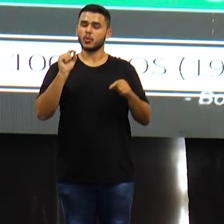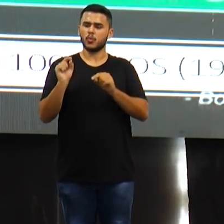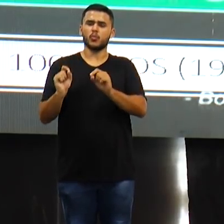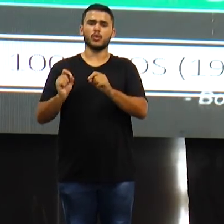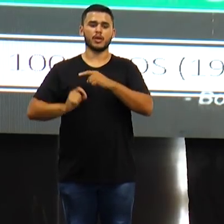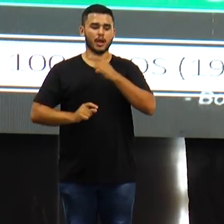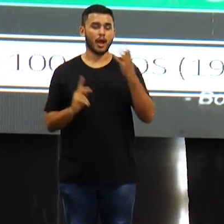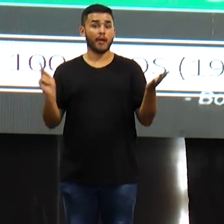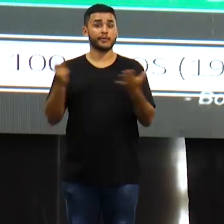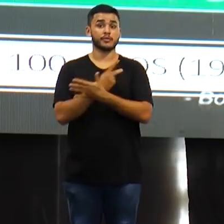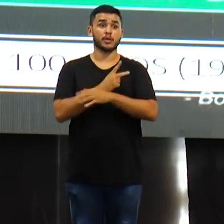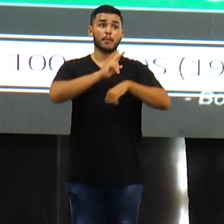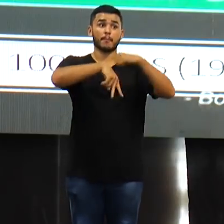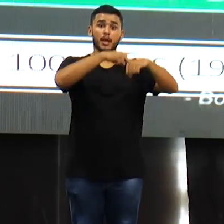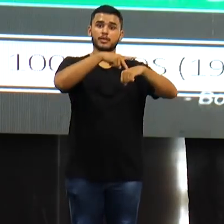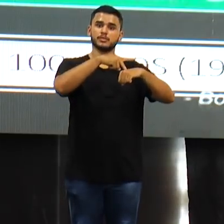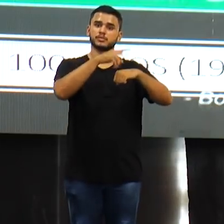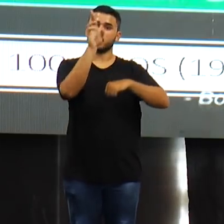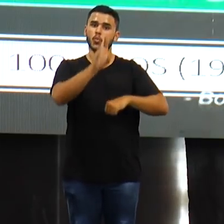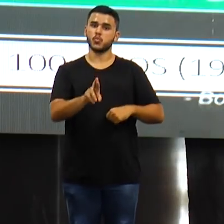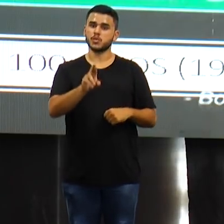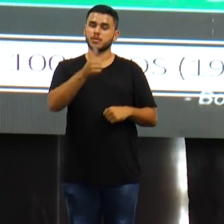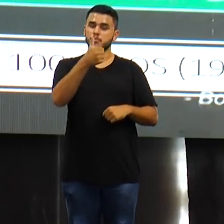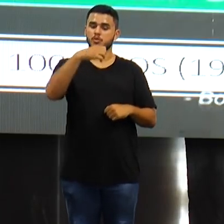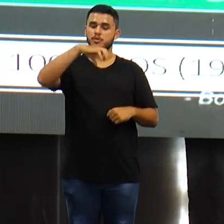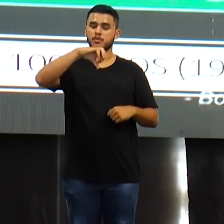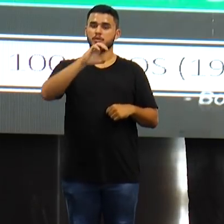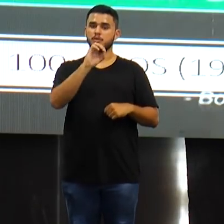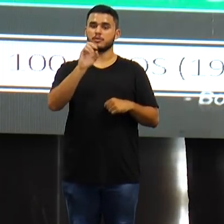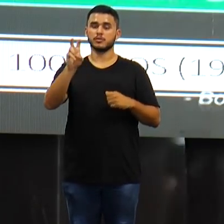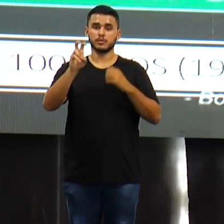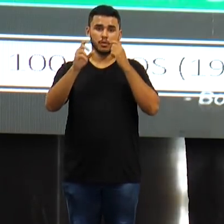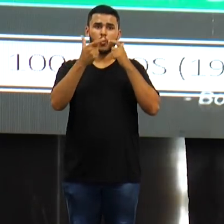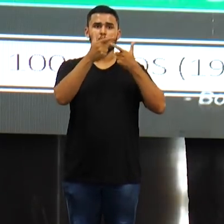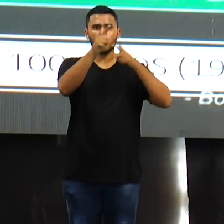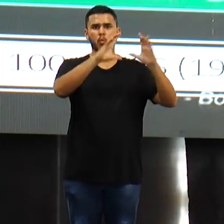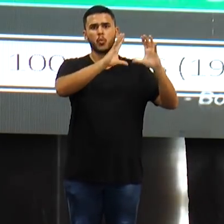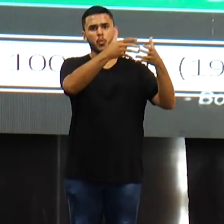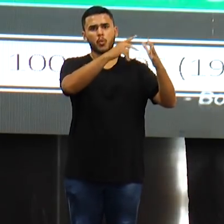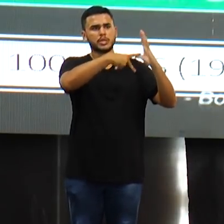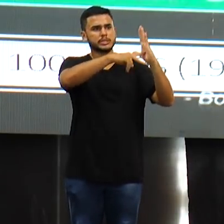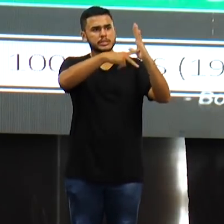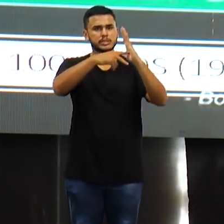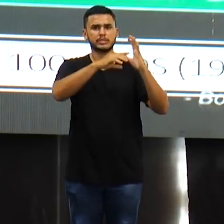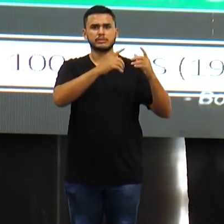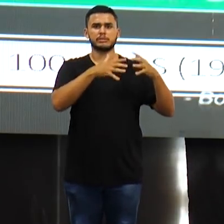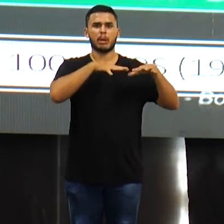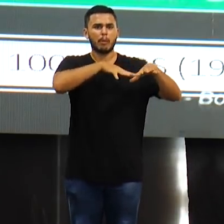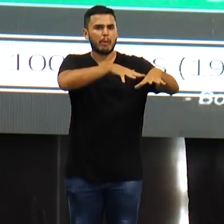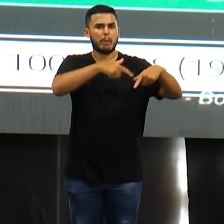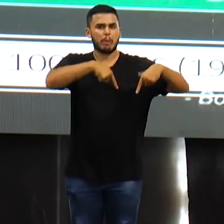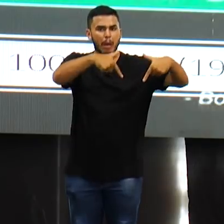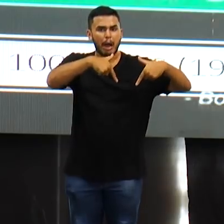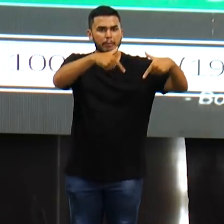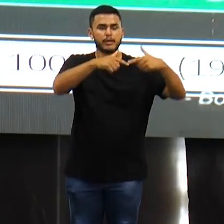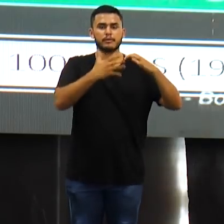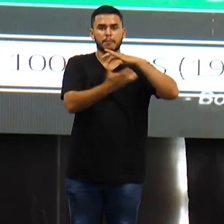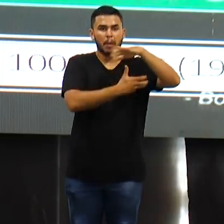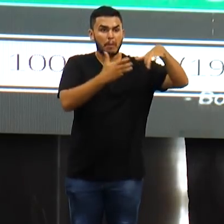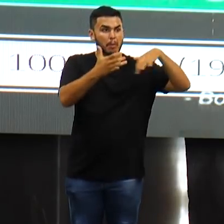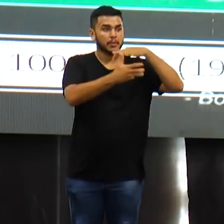1905. É outra coisa. Tem a ver com o Czar Nicolau, tem a ver com sindicalismo, tem a ver com protestos em